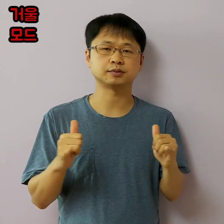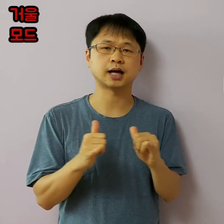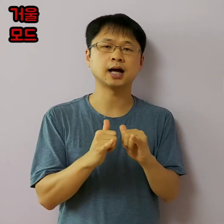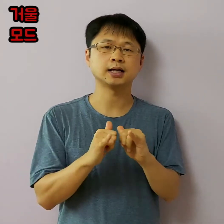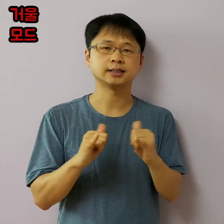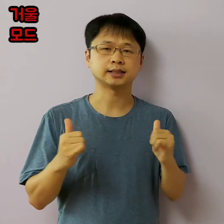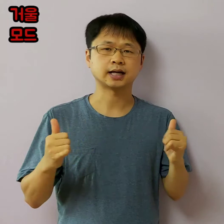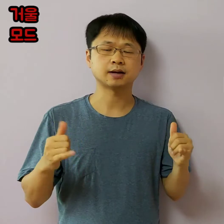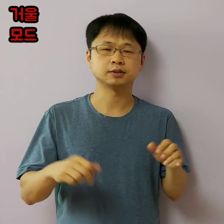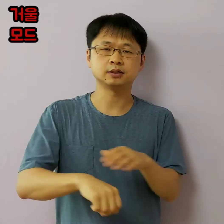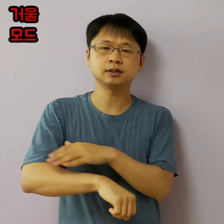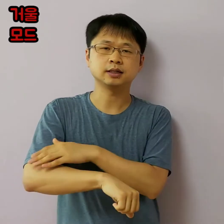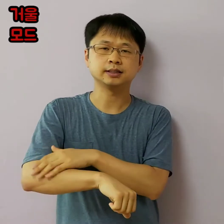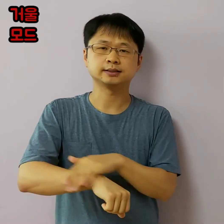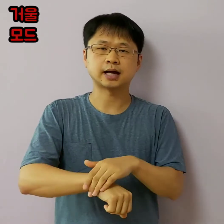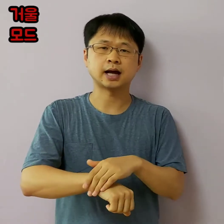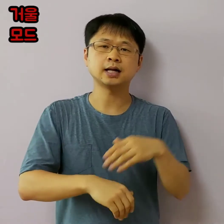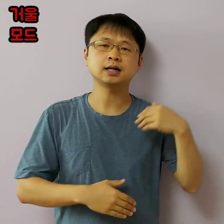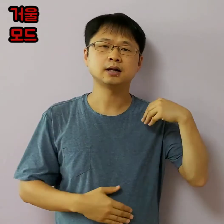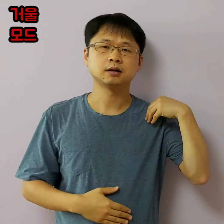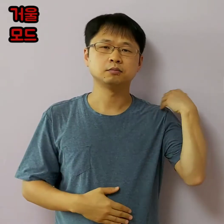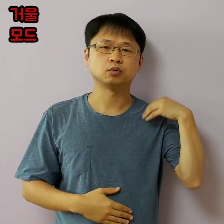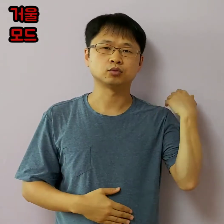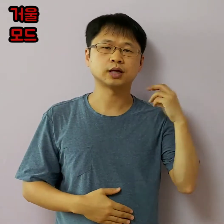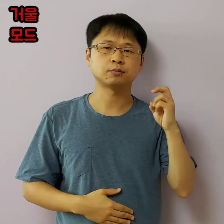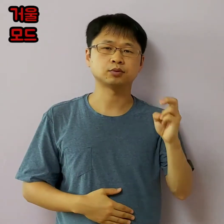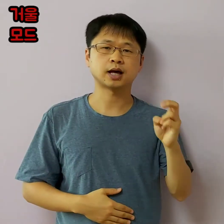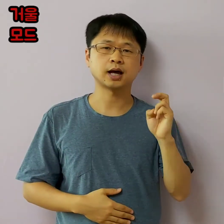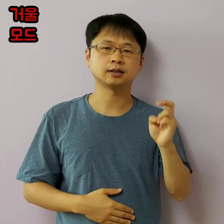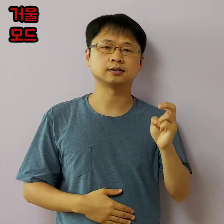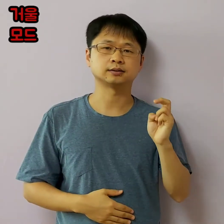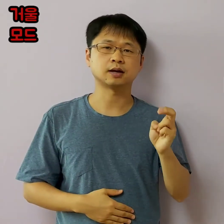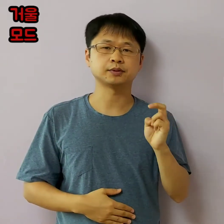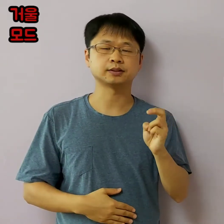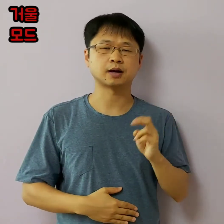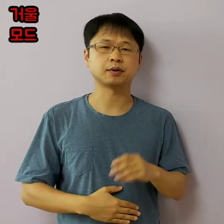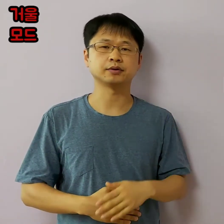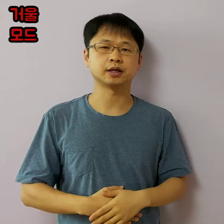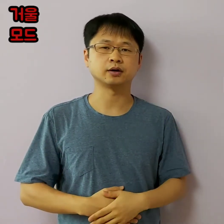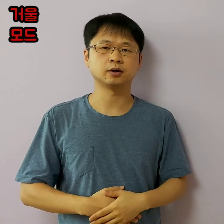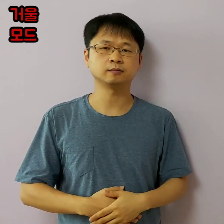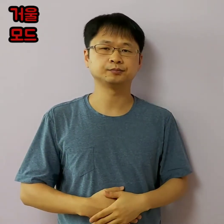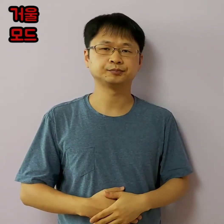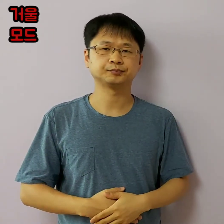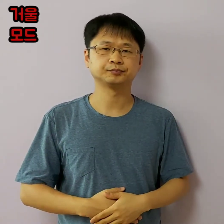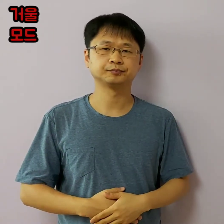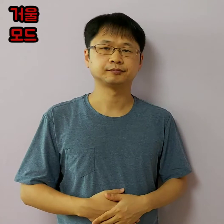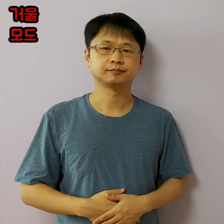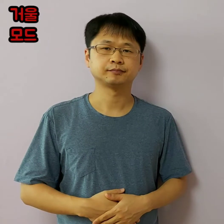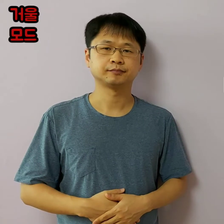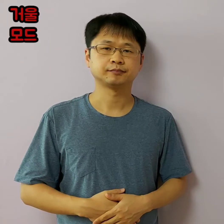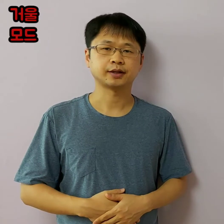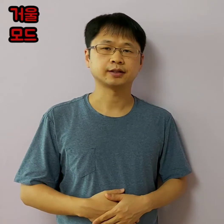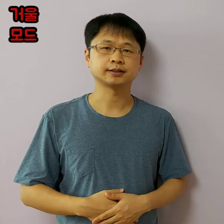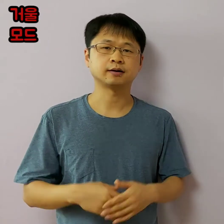수어입니다. 사람을 잘 모르나 보다 하는 것은 앞에서 다 배웠네요. 네,